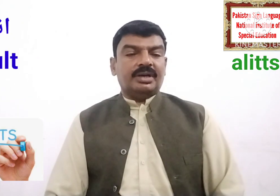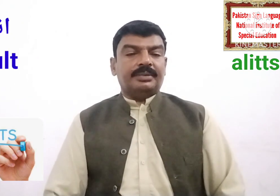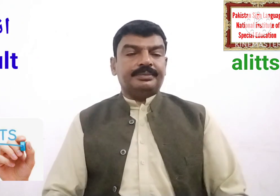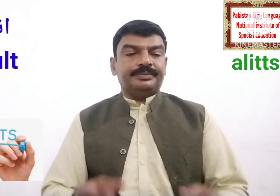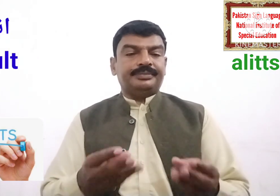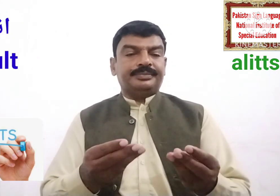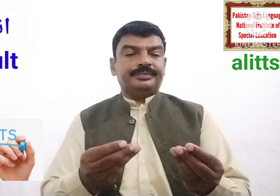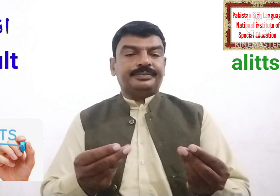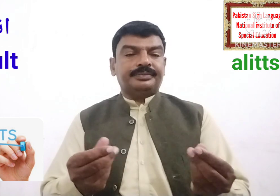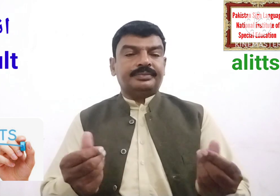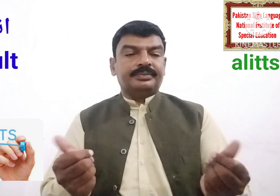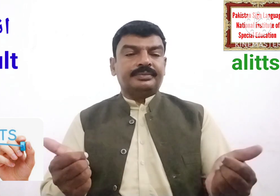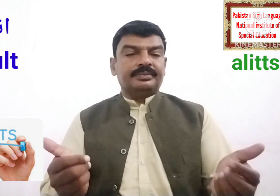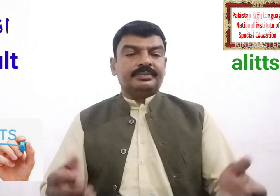anjaam,